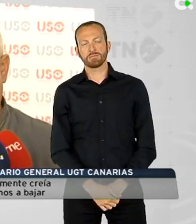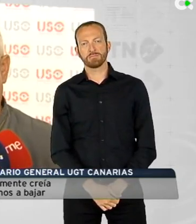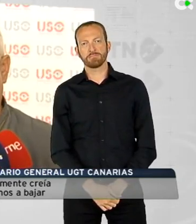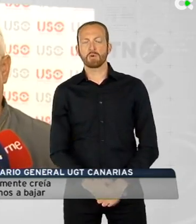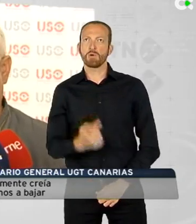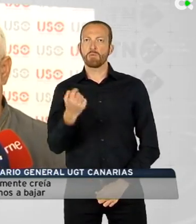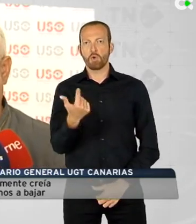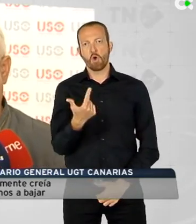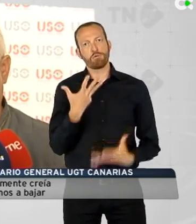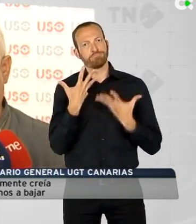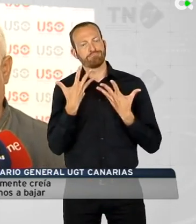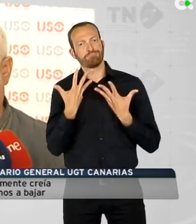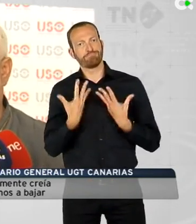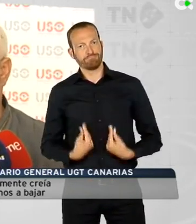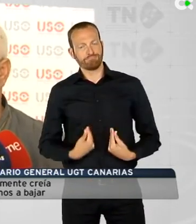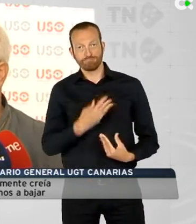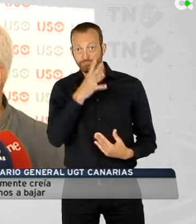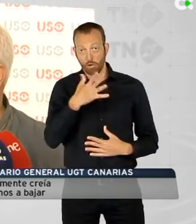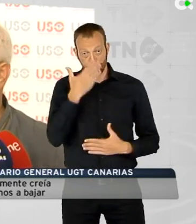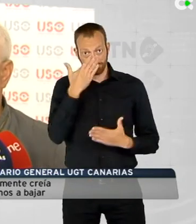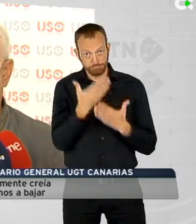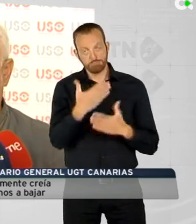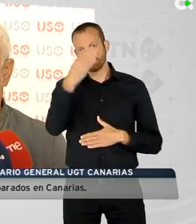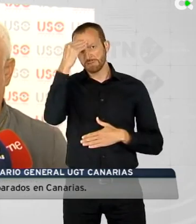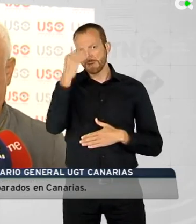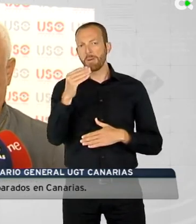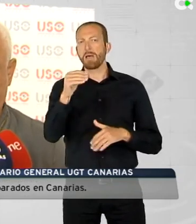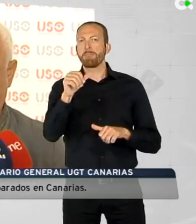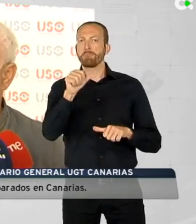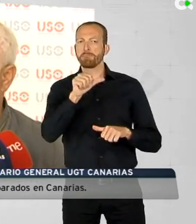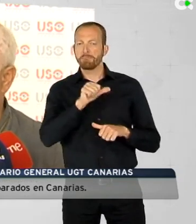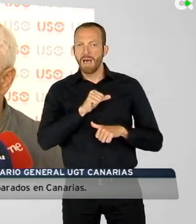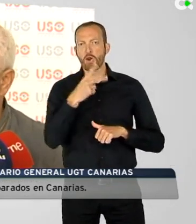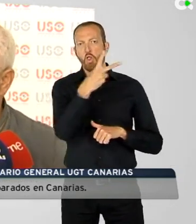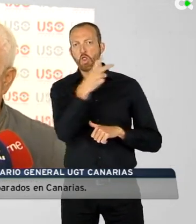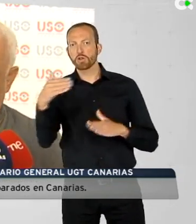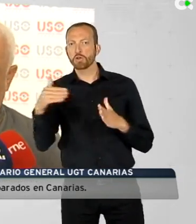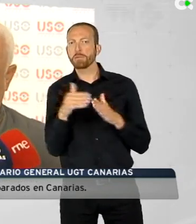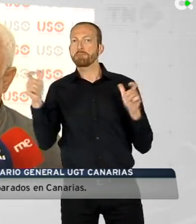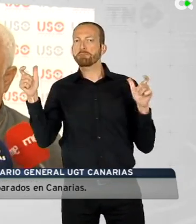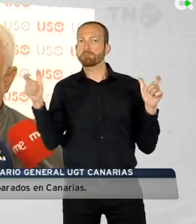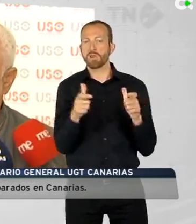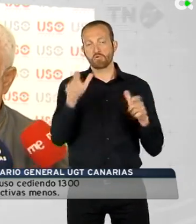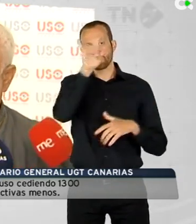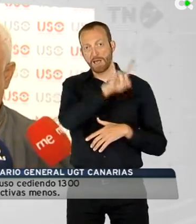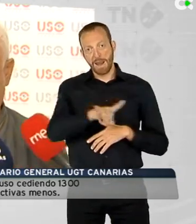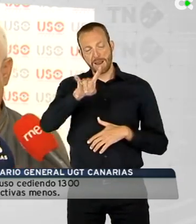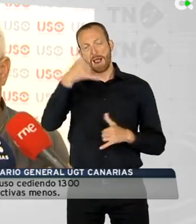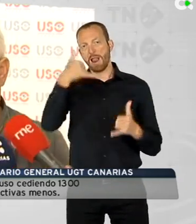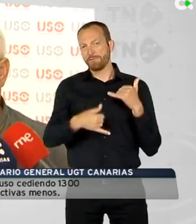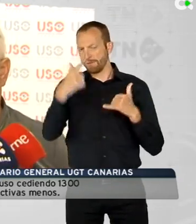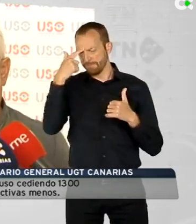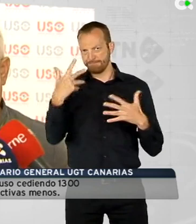Decepcionante, personalmente creía que íbamos a bajar de los 200.000 parados en Canarias, no ha sido así,